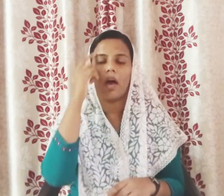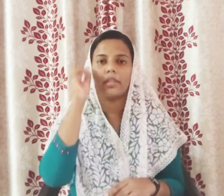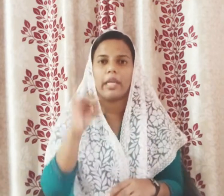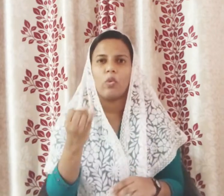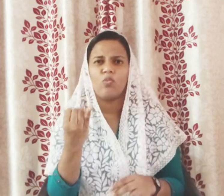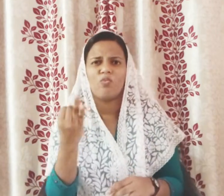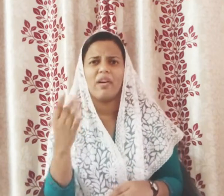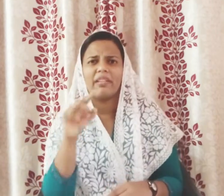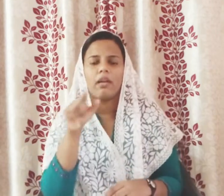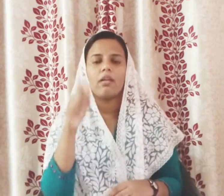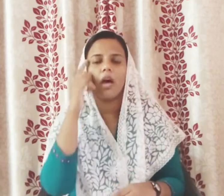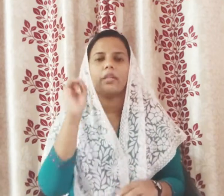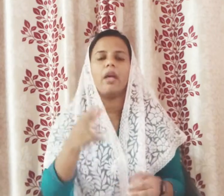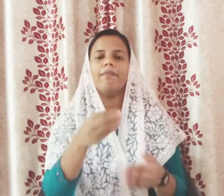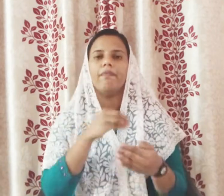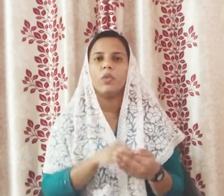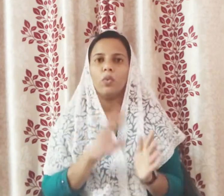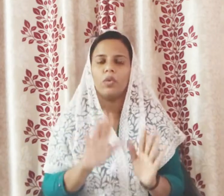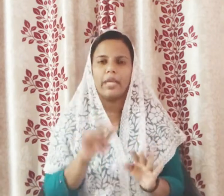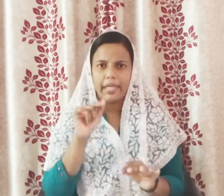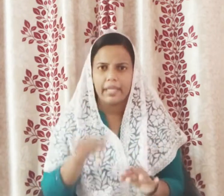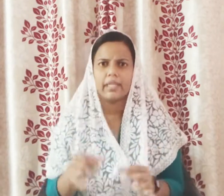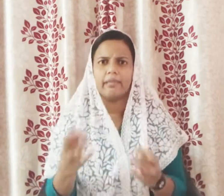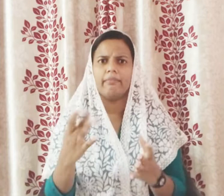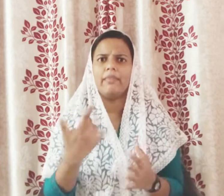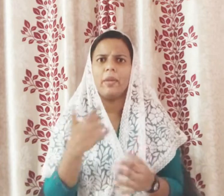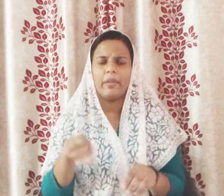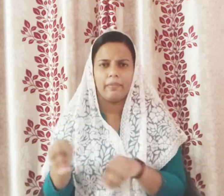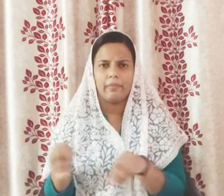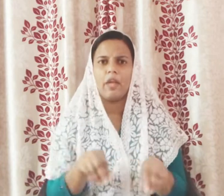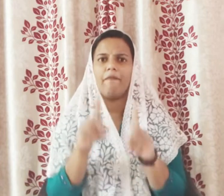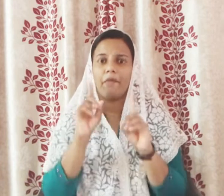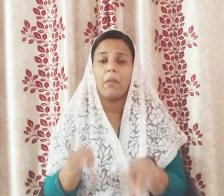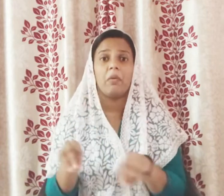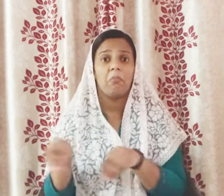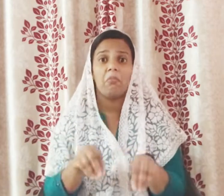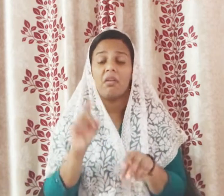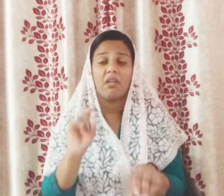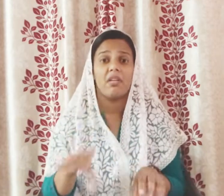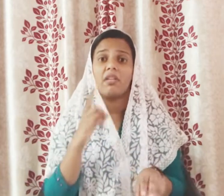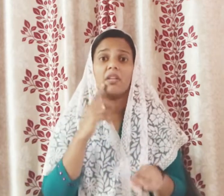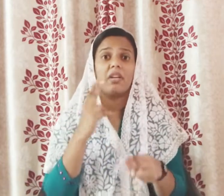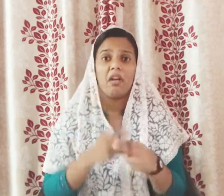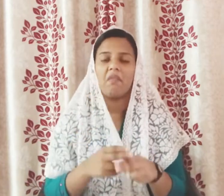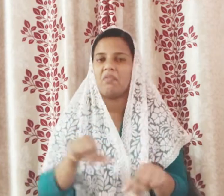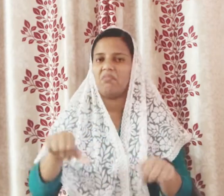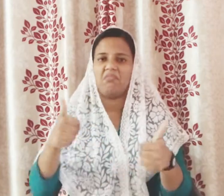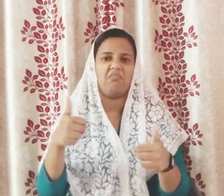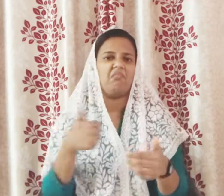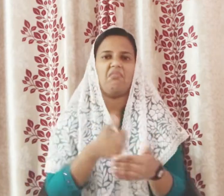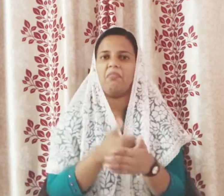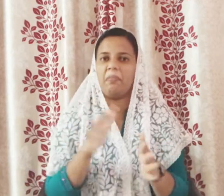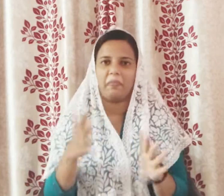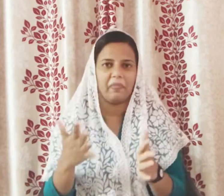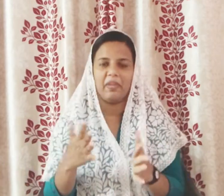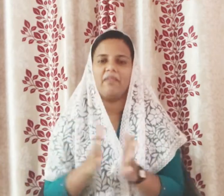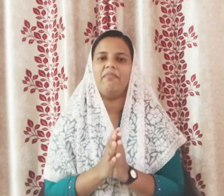ജീവിതത്തിൽ വന്നുകൊണ്ടിരിക്കുന്ന പലതുമുണ്ട്. അത് നമ്മൾ എടുത്തു മാറ്റുവാൻ തയ്യാറാകാതെ നമ്മുടെ ജീവിതത്തിൽ ജയജീവിതം നയിക്കുവാൻ നമുക്ക് കഴിയത്തില്ല. അപ്പോൾ